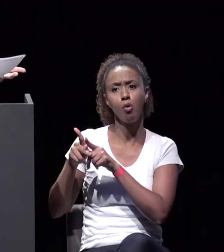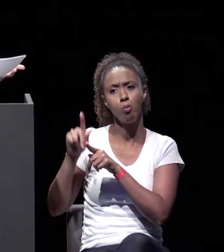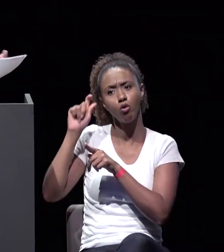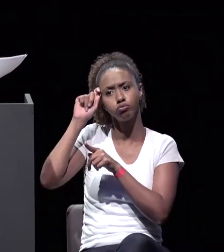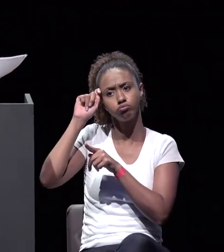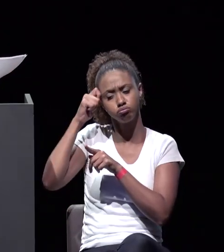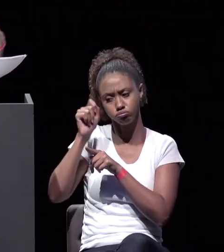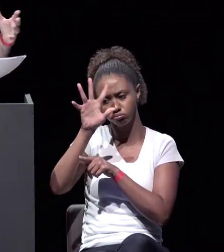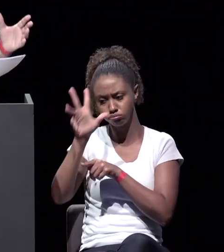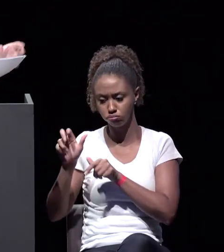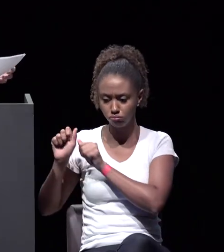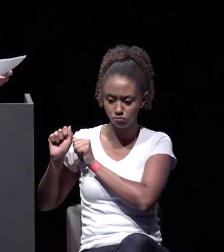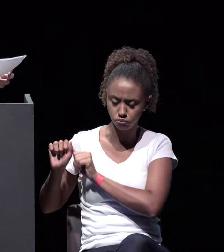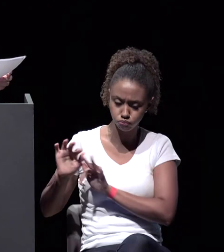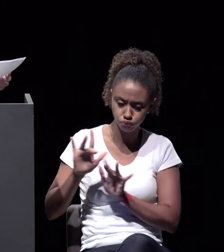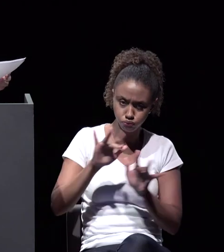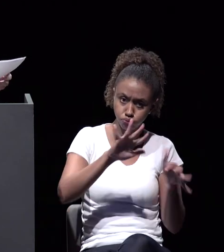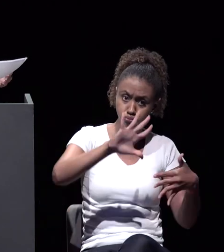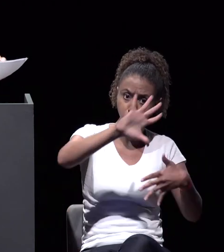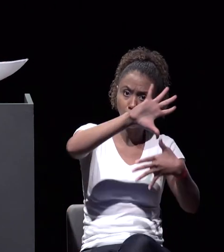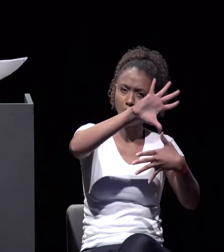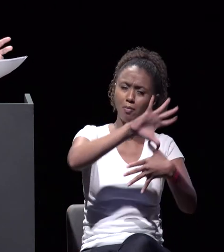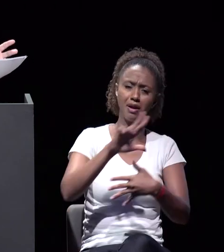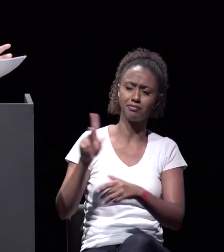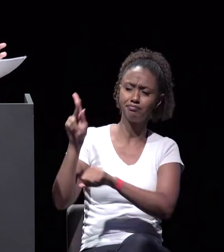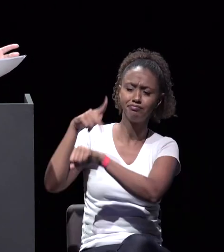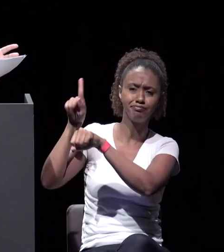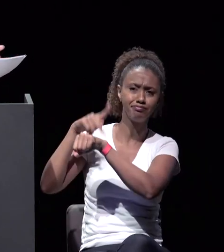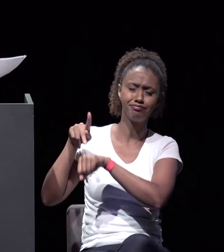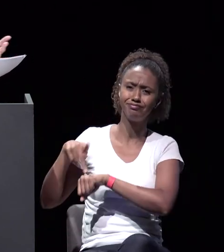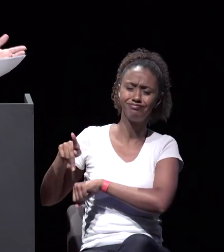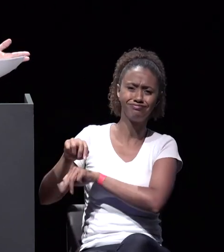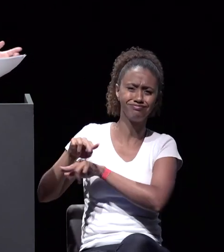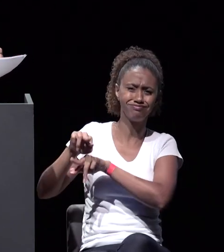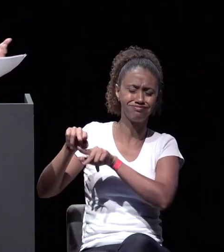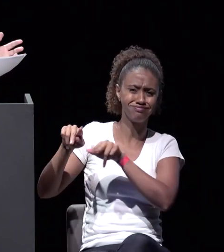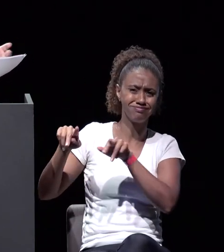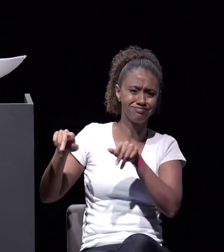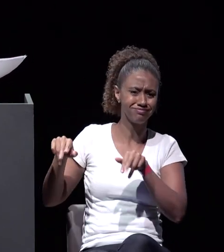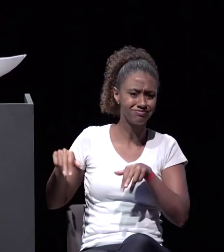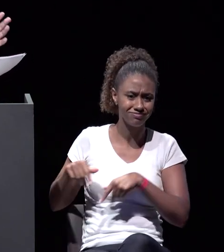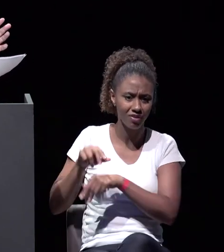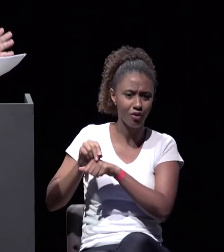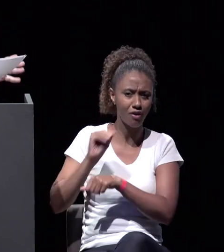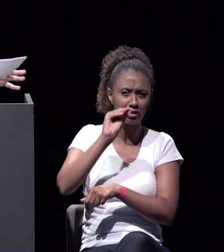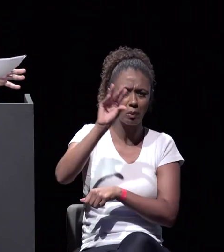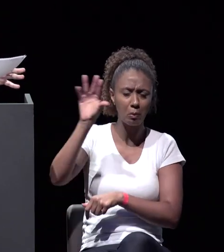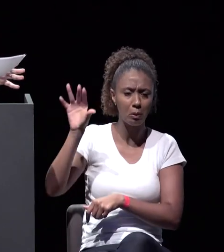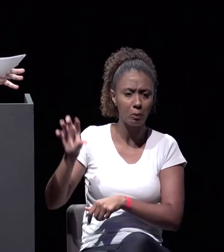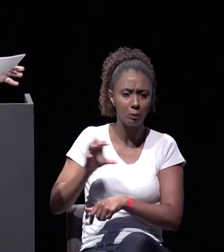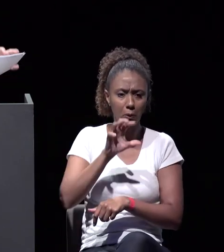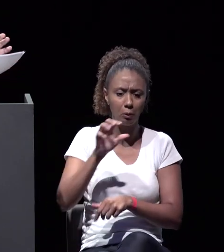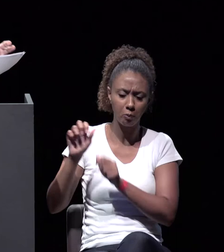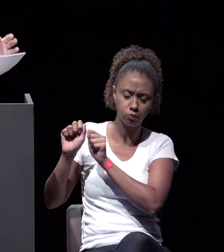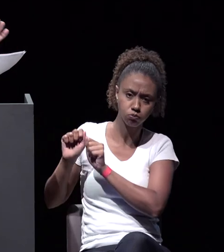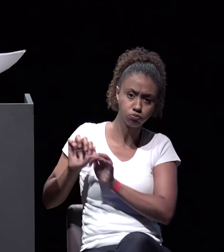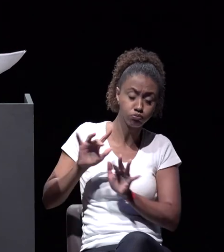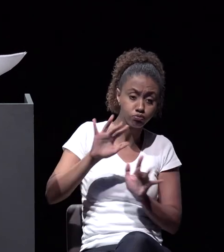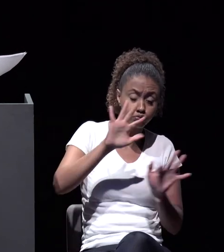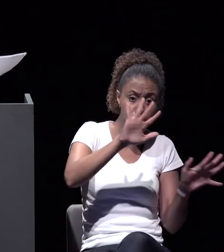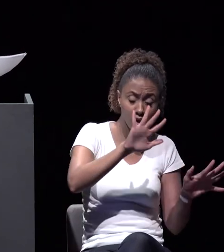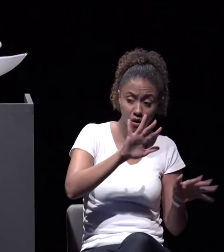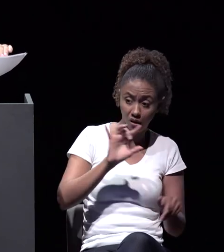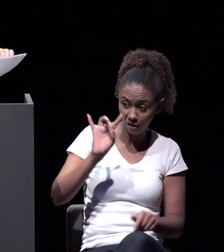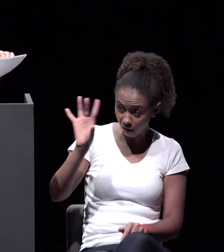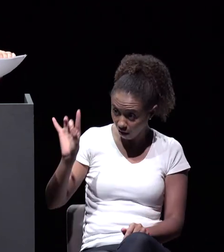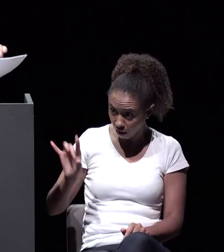américas perfil ensino diferentes nações na gol angola daomé congo moçambique e outras cada uma dessas